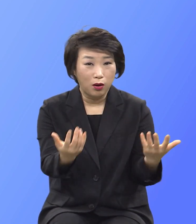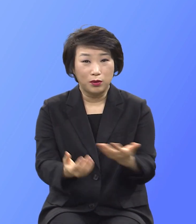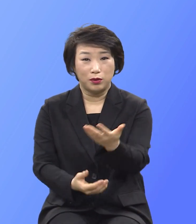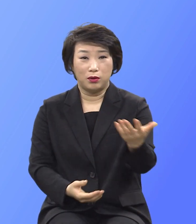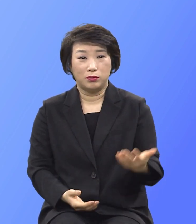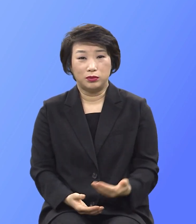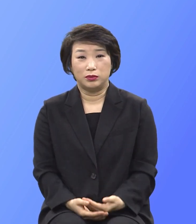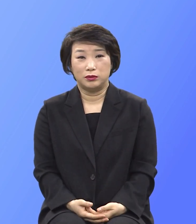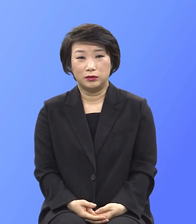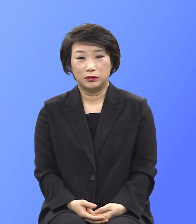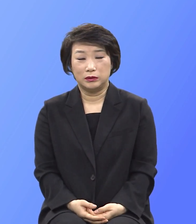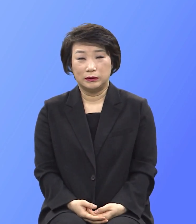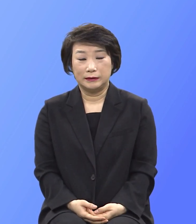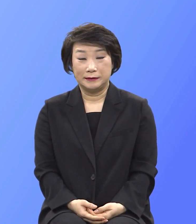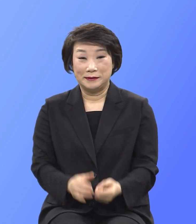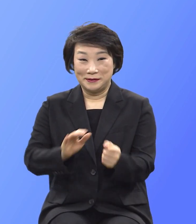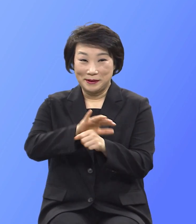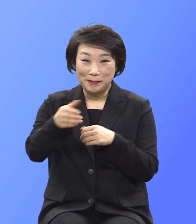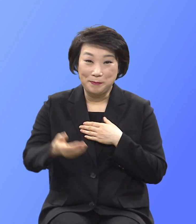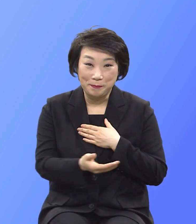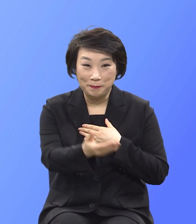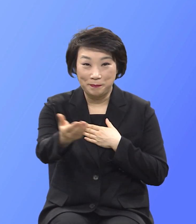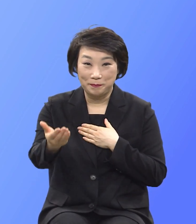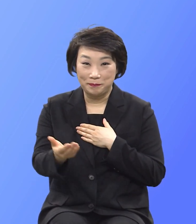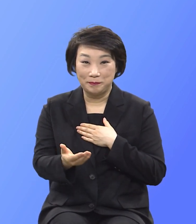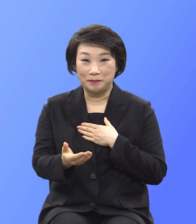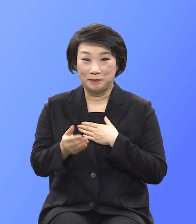말이요. 사랑하는 여러분,